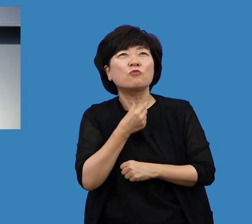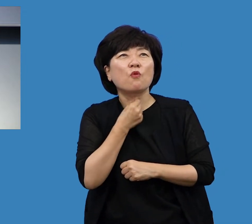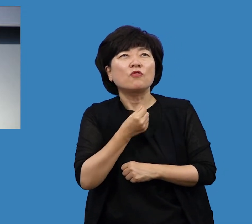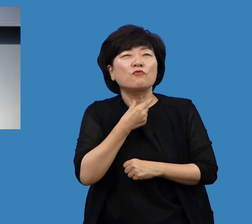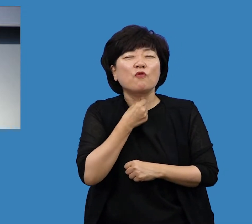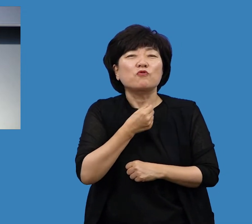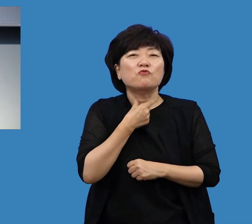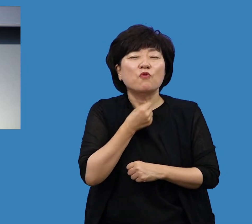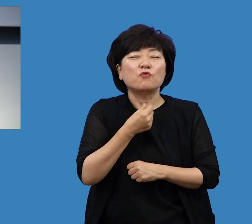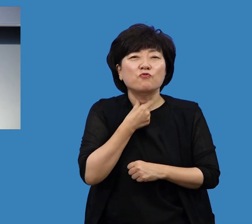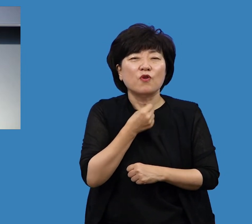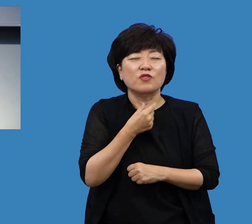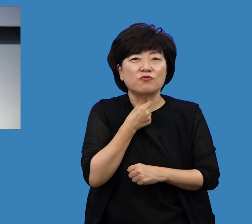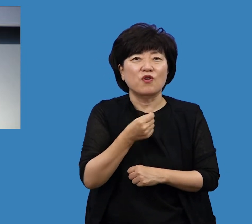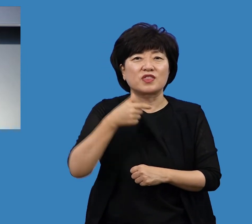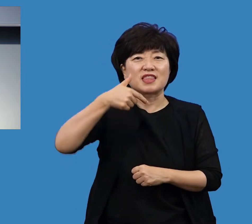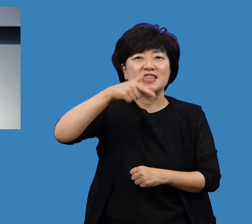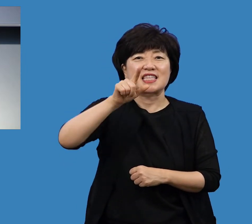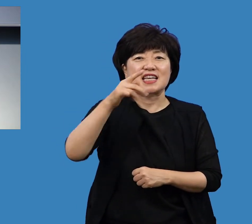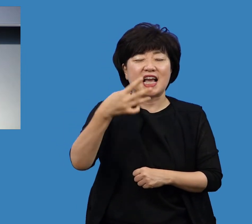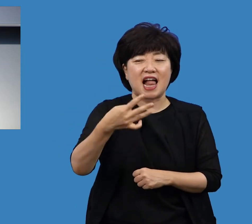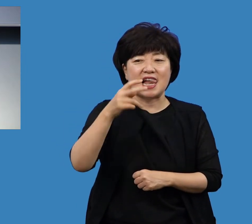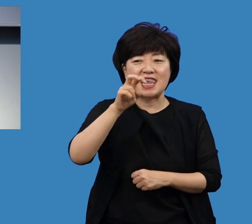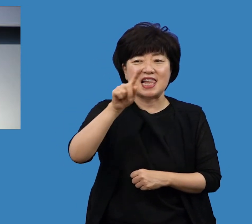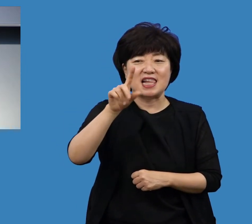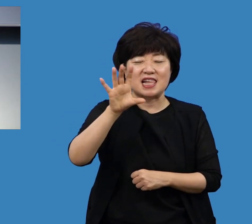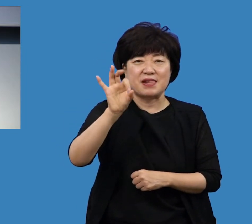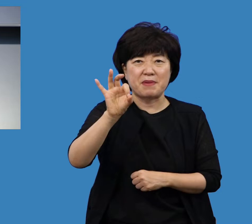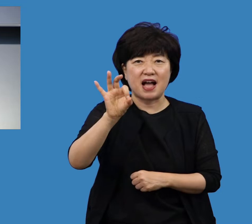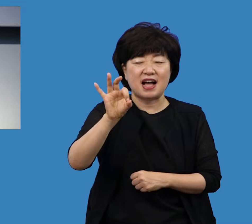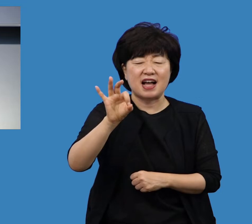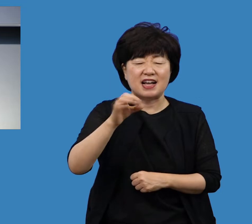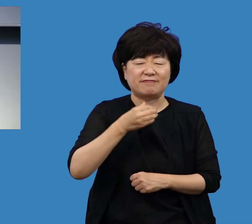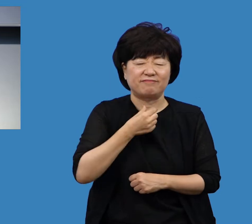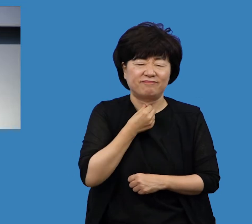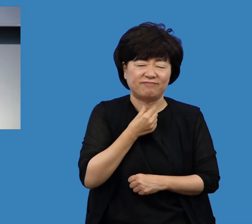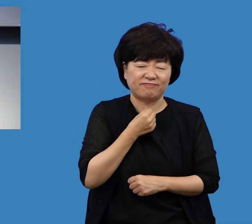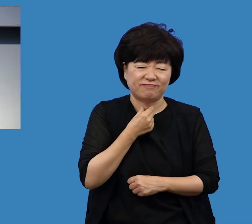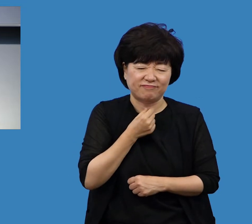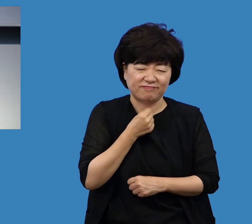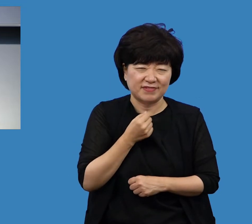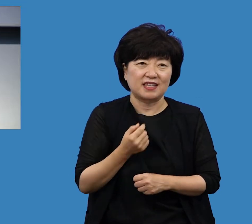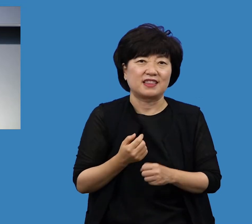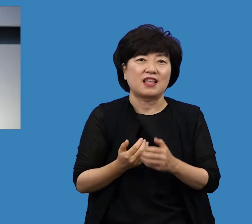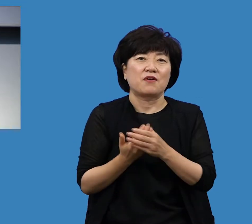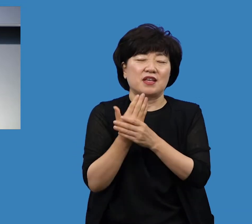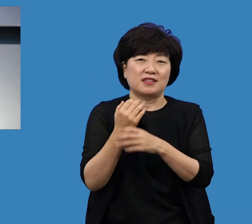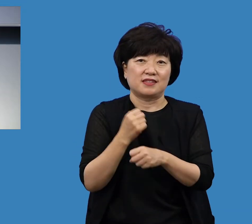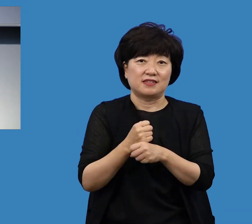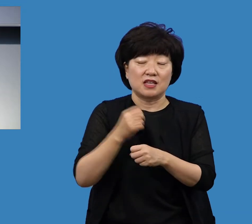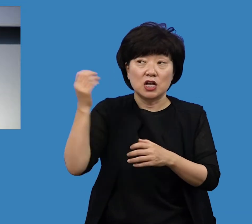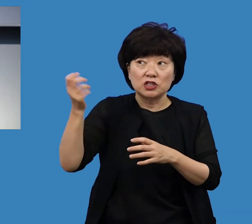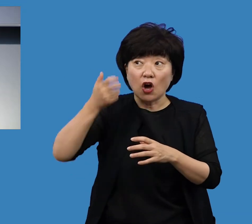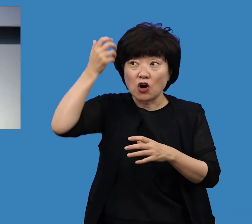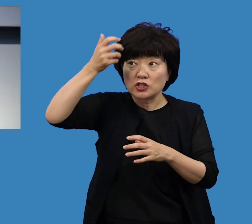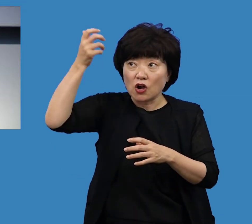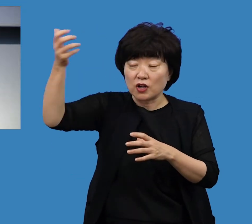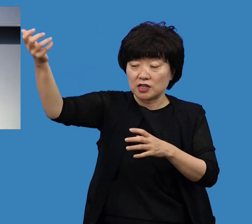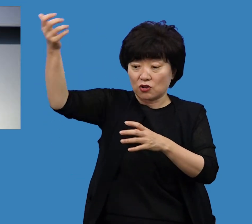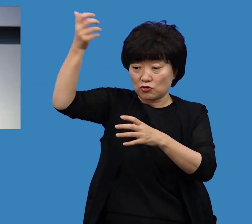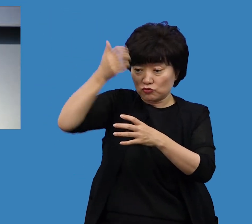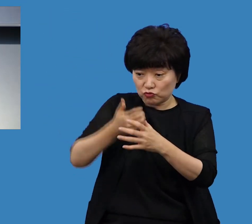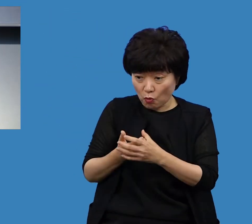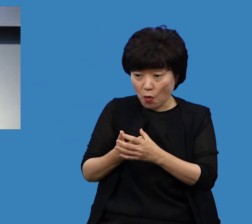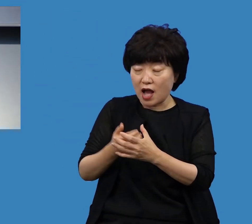가장 프라이머리 속성이에요. 가장 중요한 속성이에요. 성령께서 우리 안에 들어오시면, 성령을